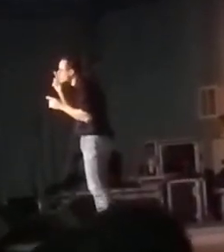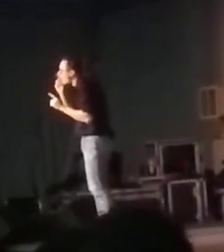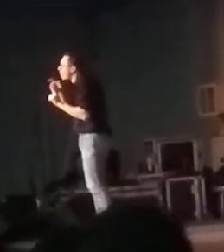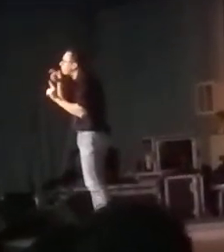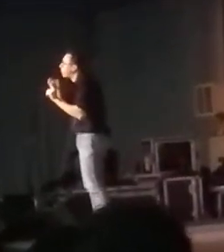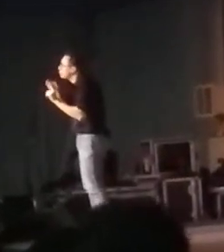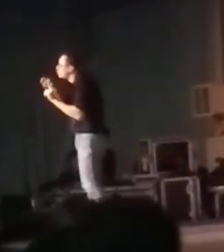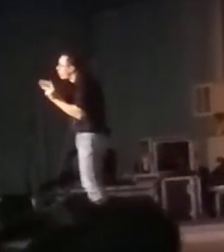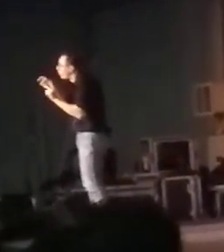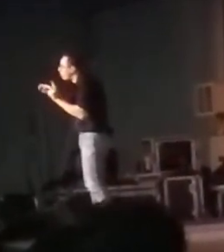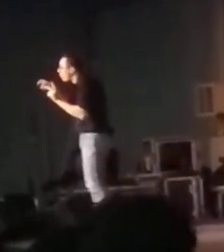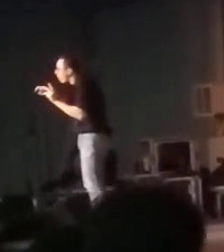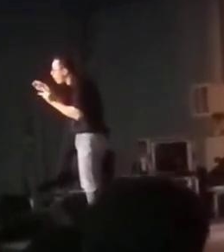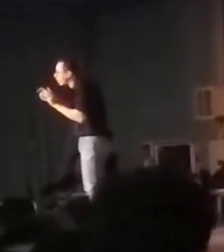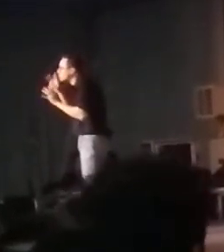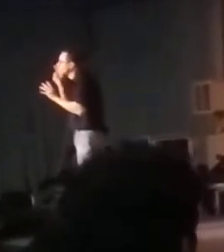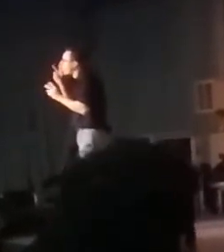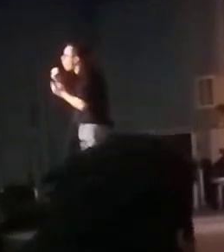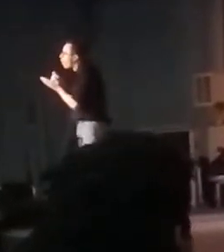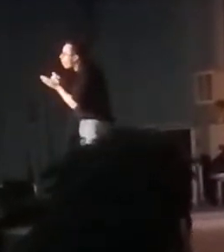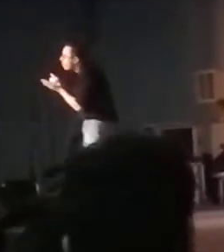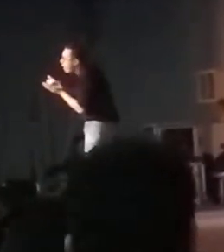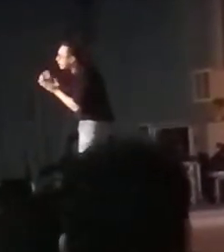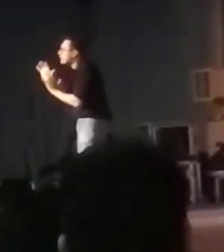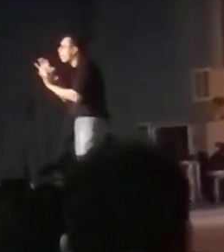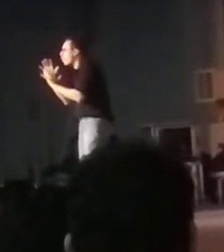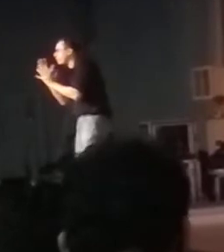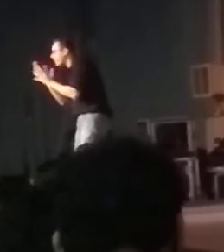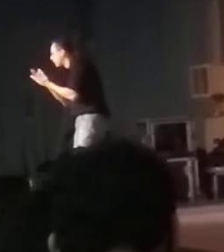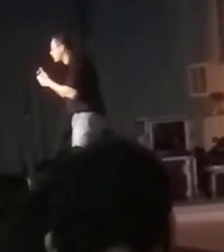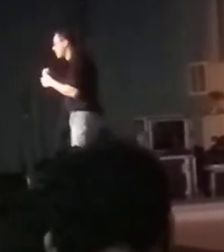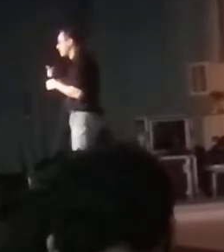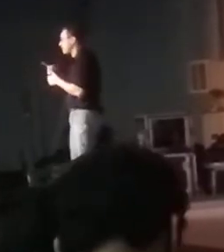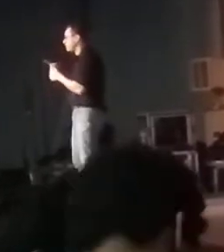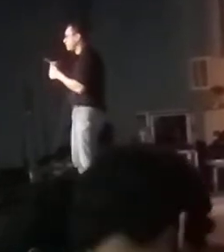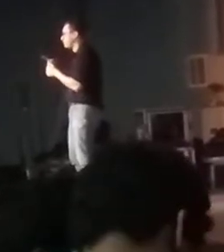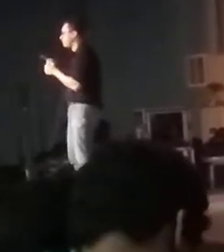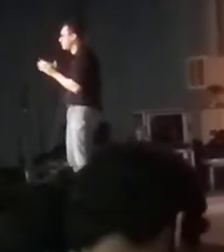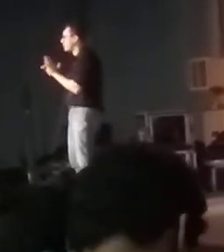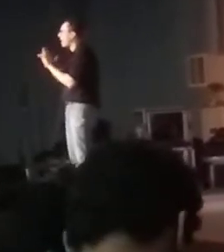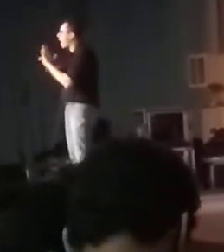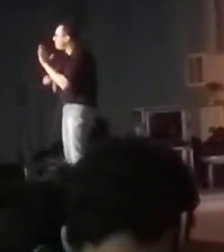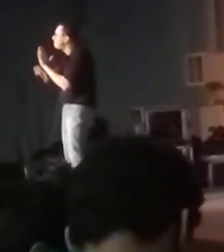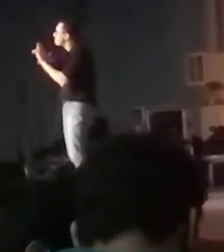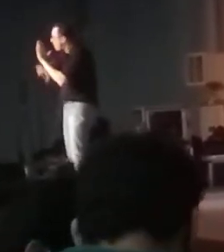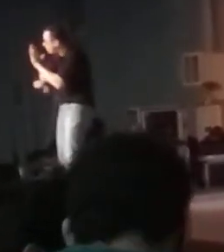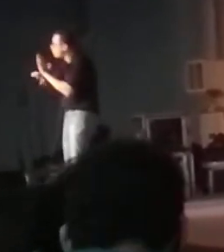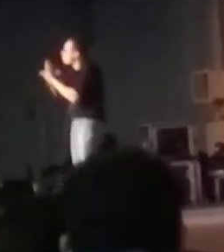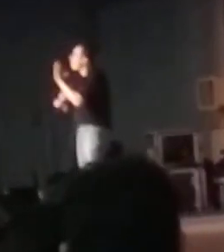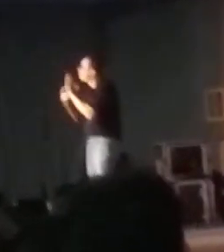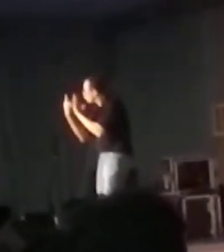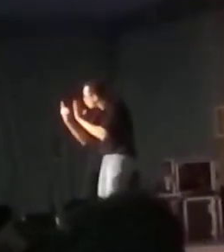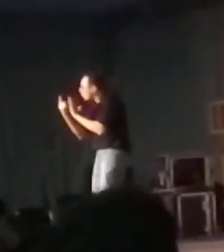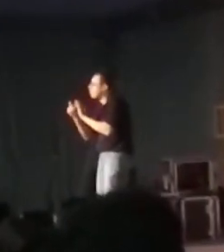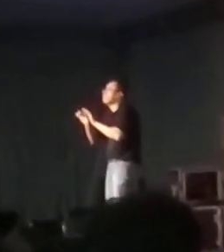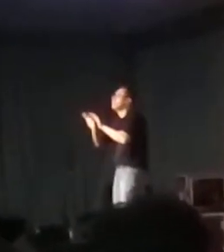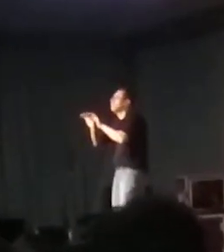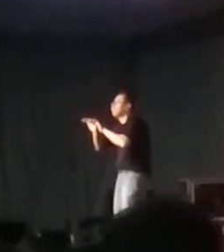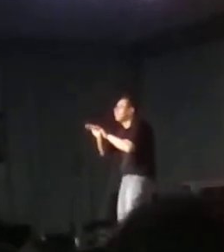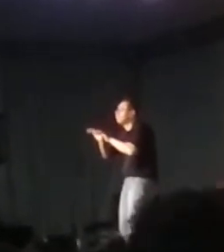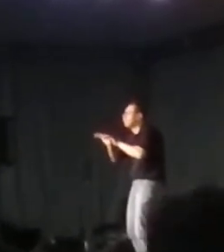eu fico com a primeira versão, tem para mim, eu escrevo então, primeiro capítulo, vai acontecer isso. Eu